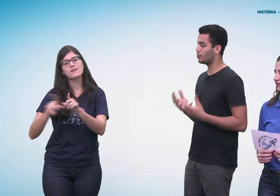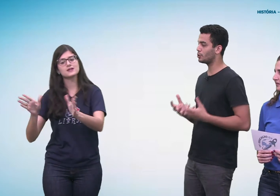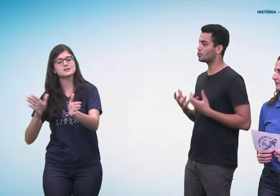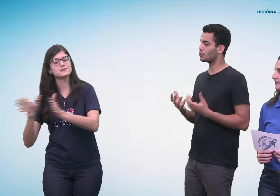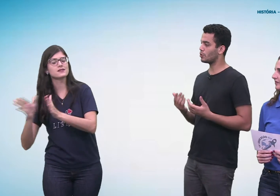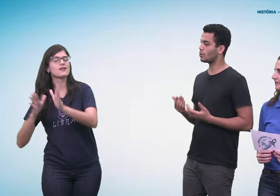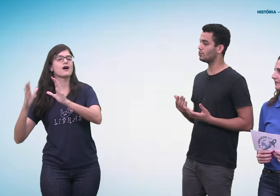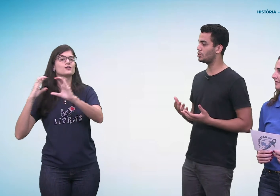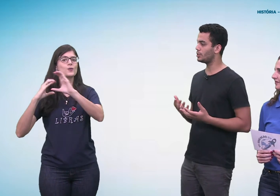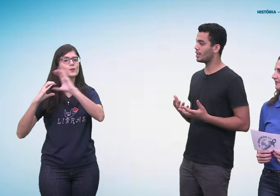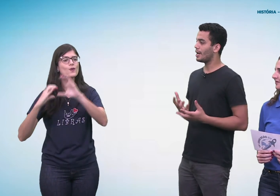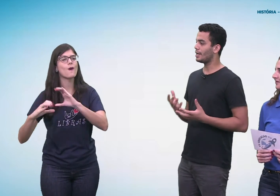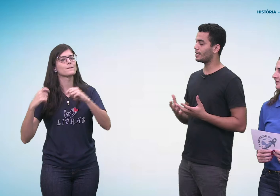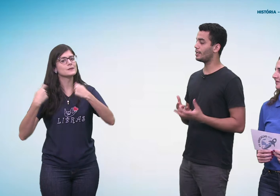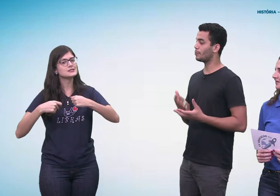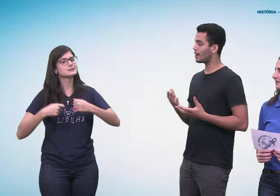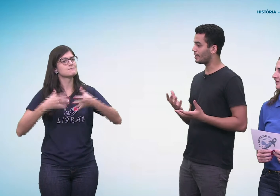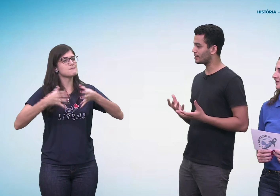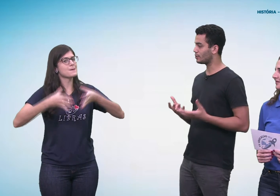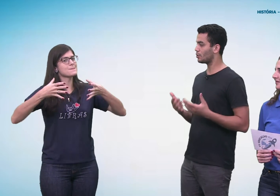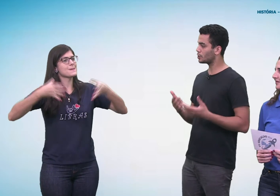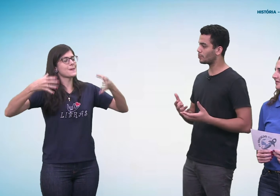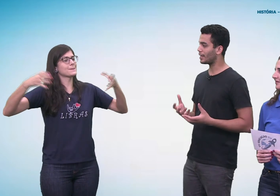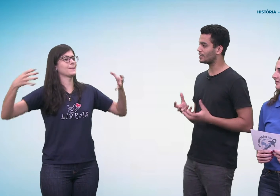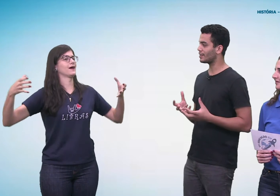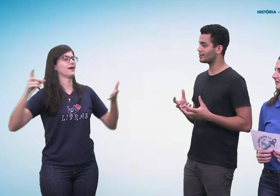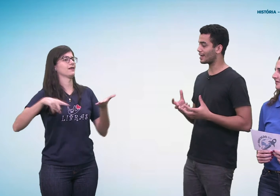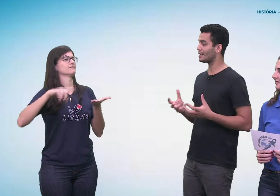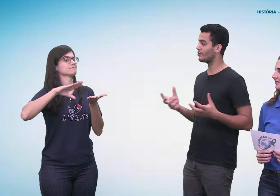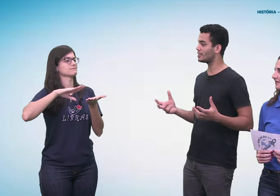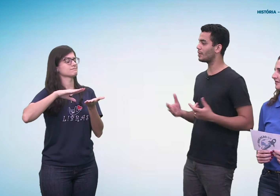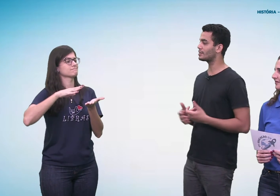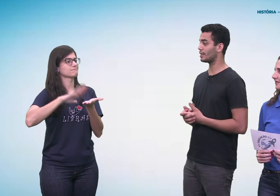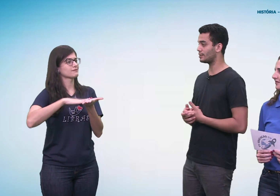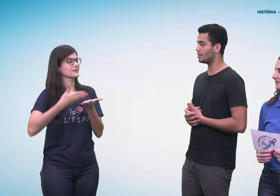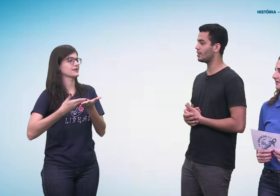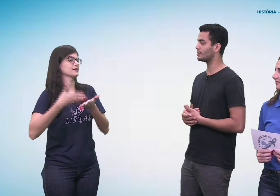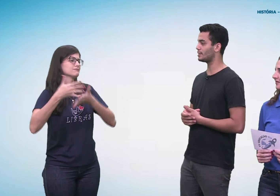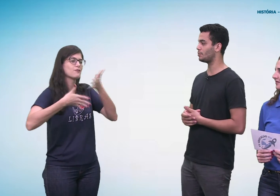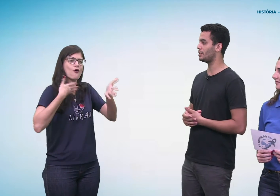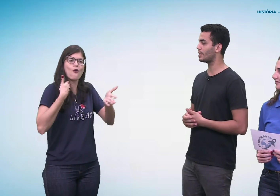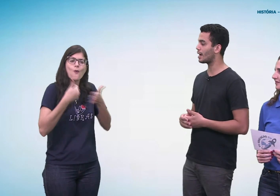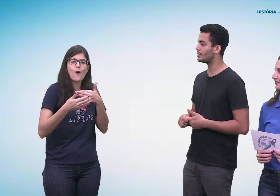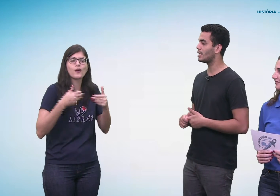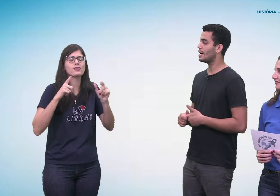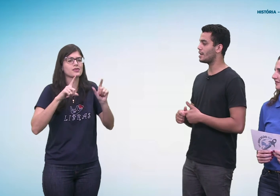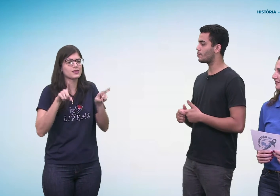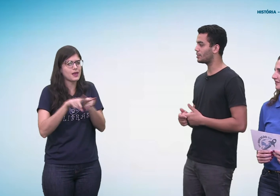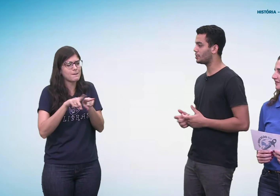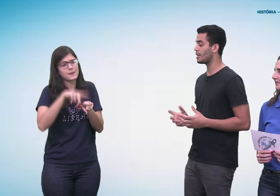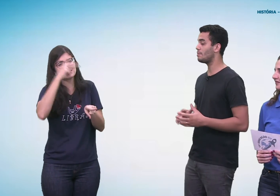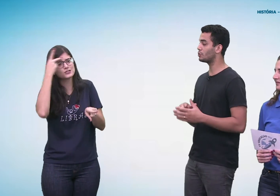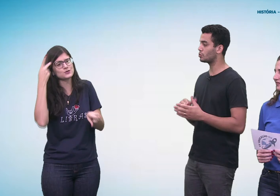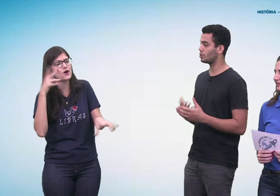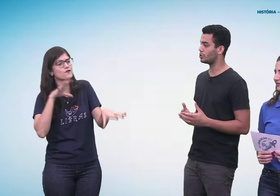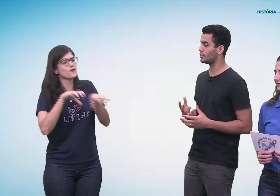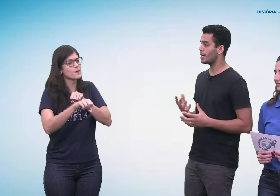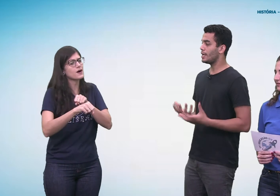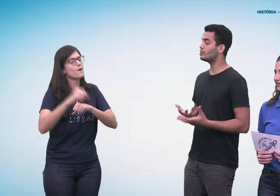eu sonho com um dia em que o nosso país vai estar cada vez mais crescendo em acessibilidade, em empatia, em metodologia e também